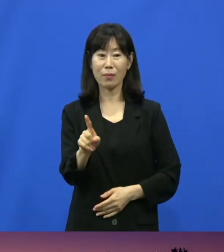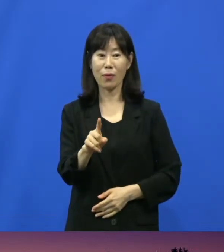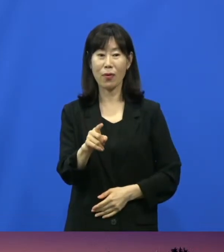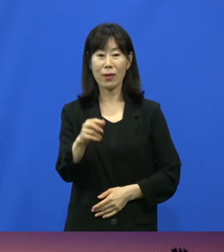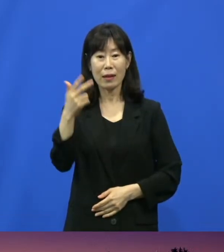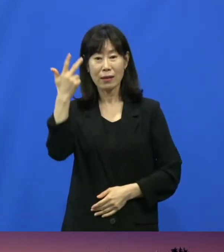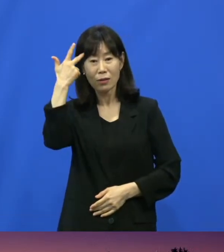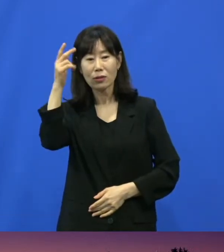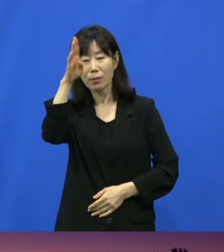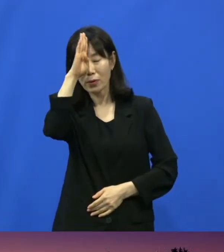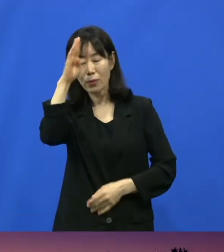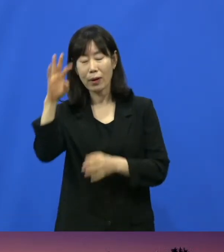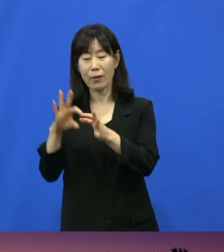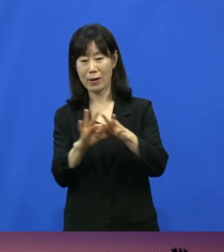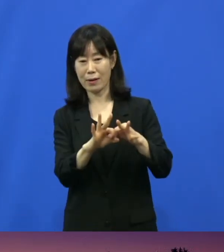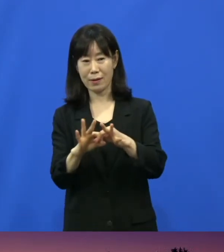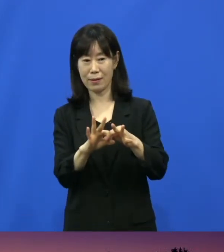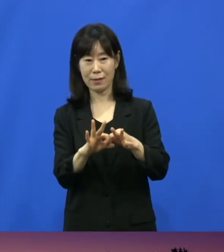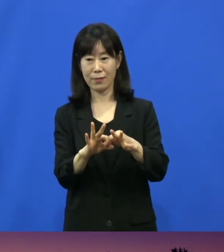되어 있어요.